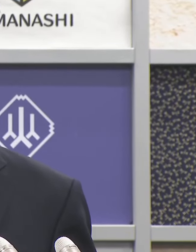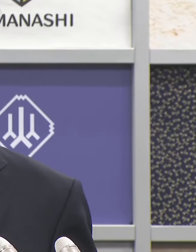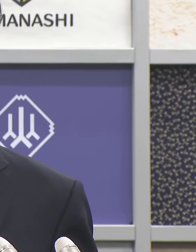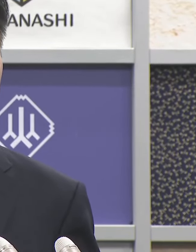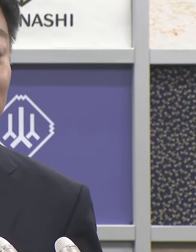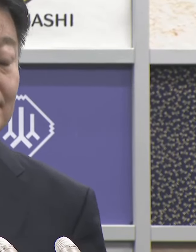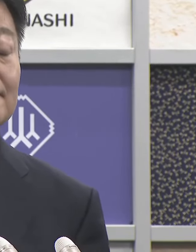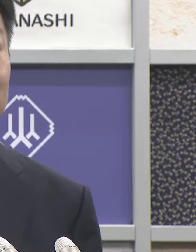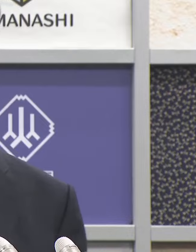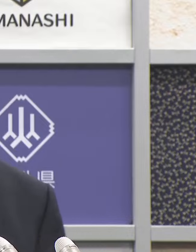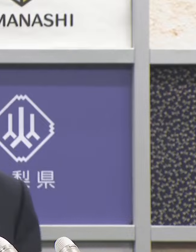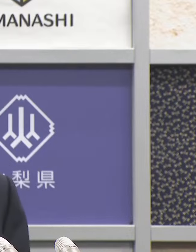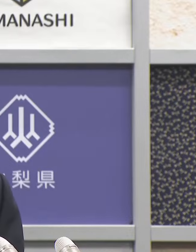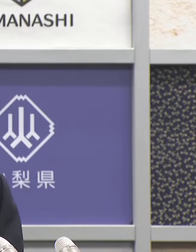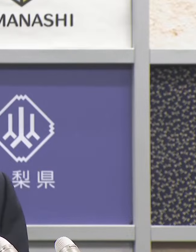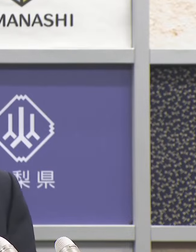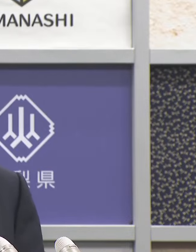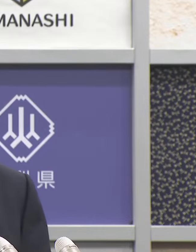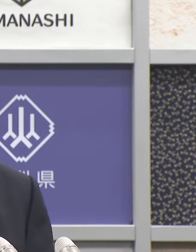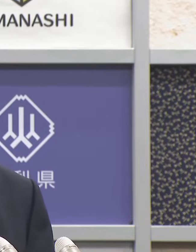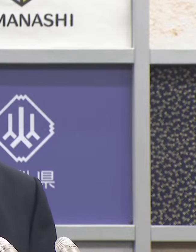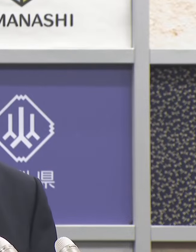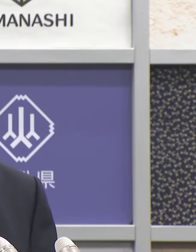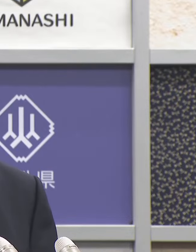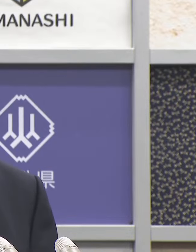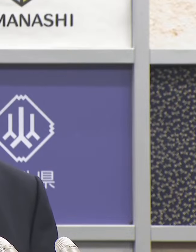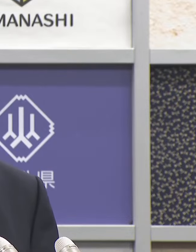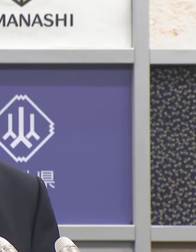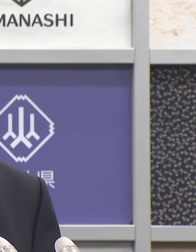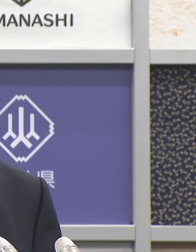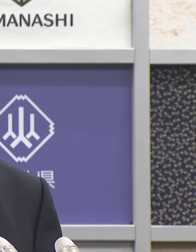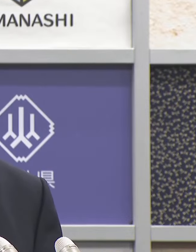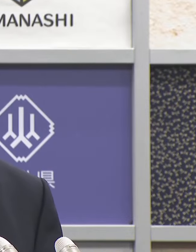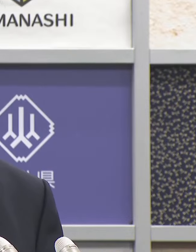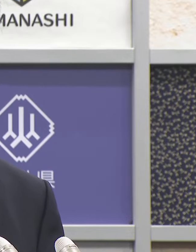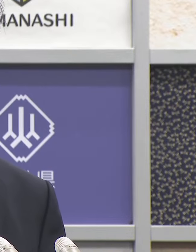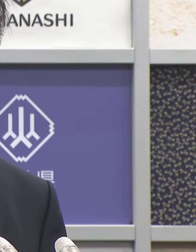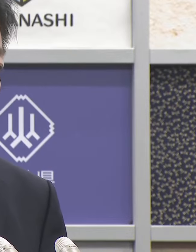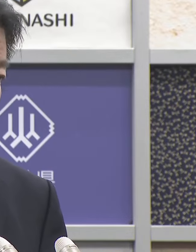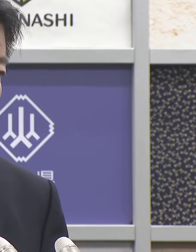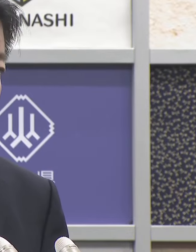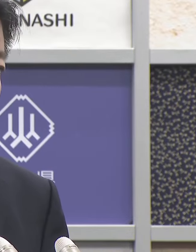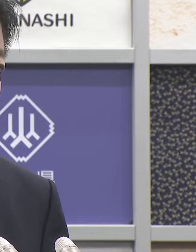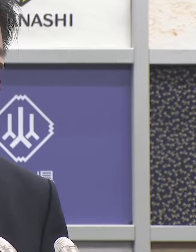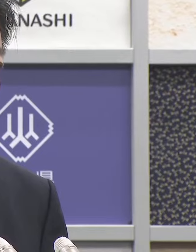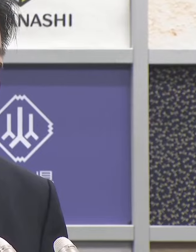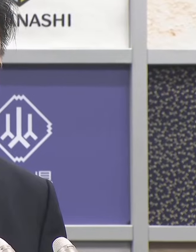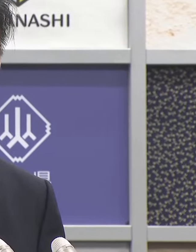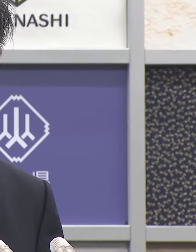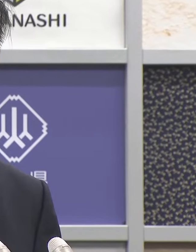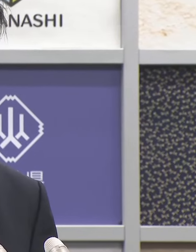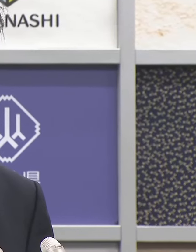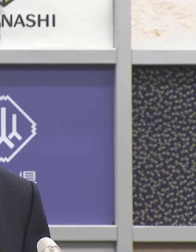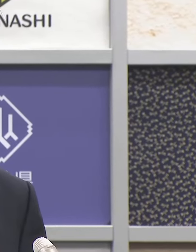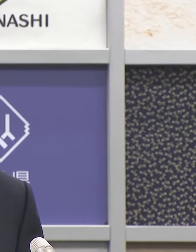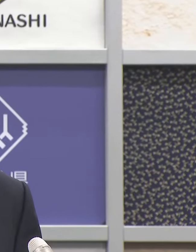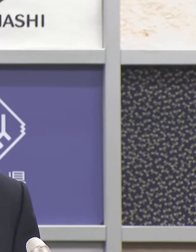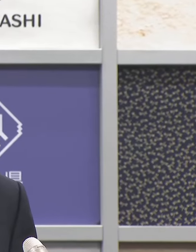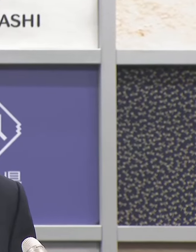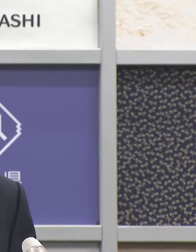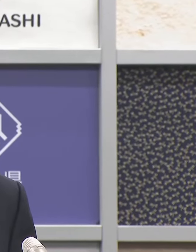MBS 山田正宗の問いです。リニア中央新幹線について伺います。先ほど知事の話にもありましたけれども、2027年の開業